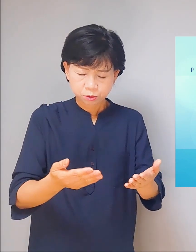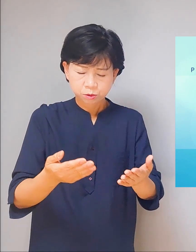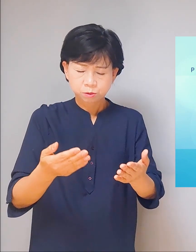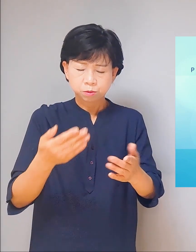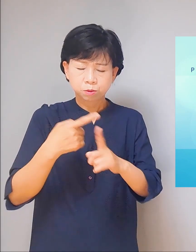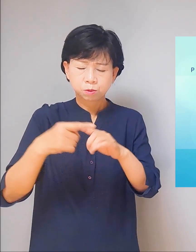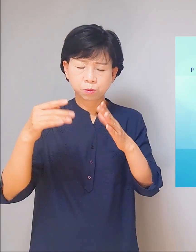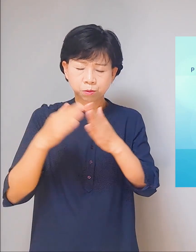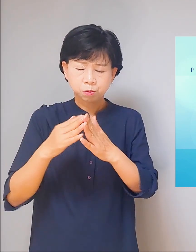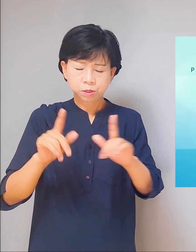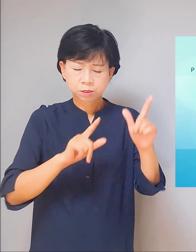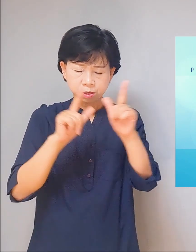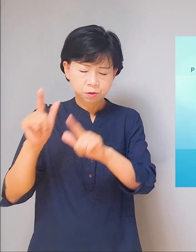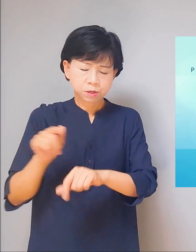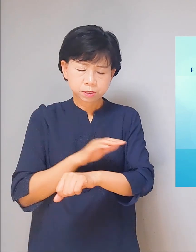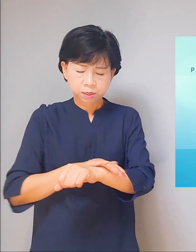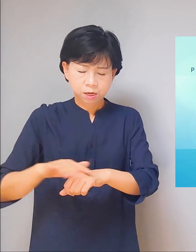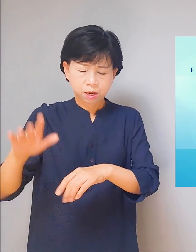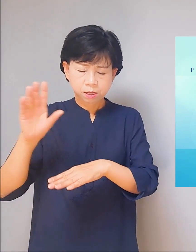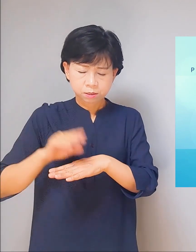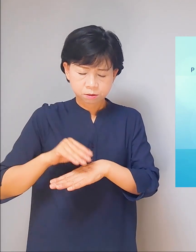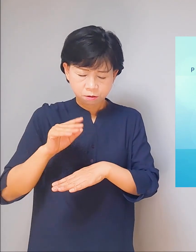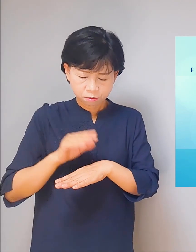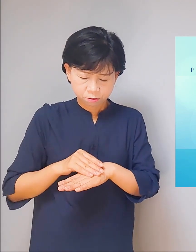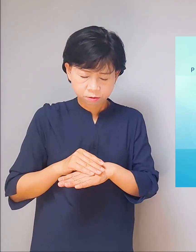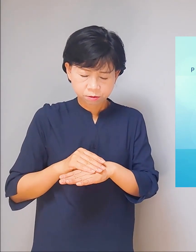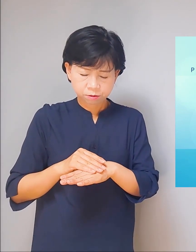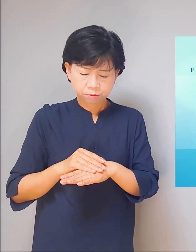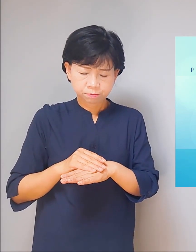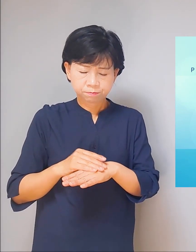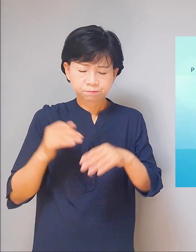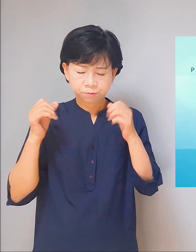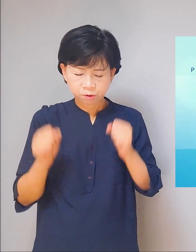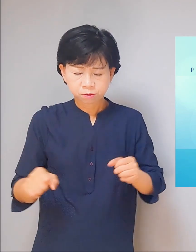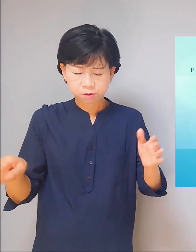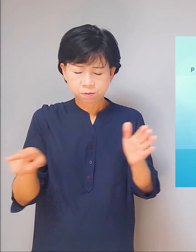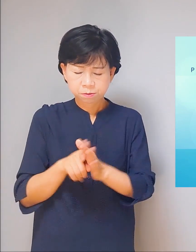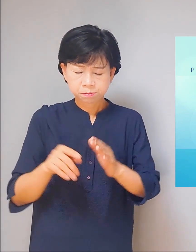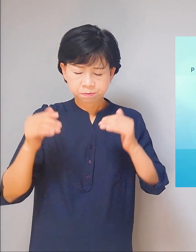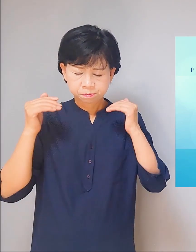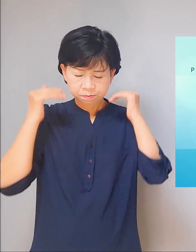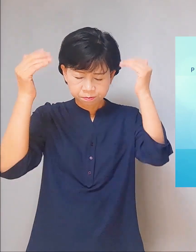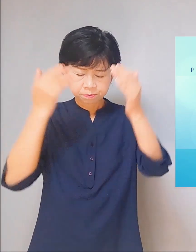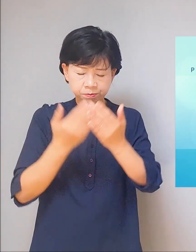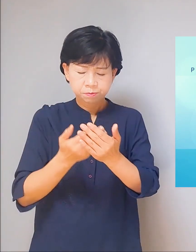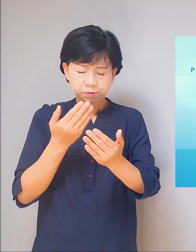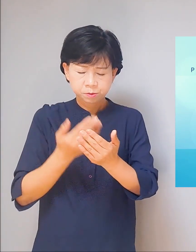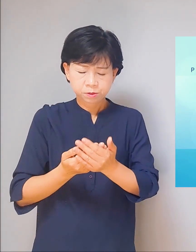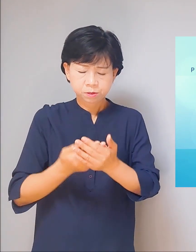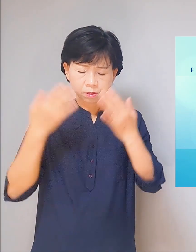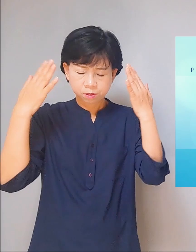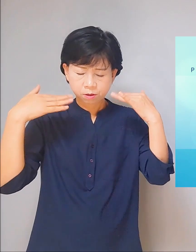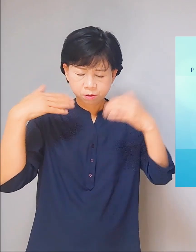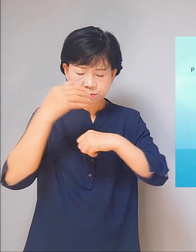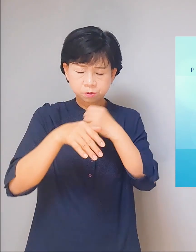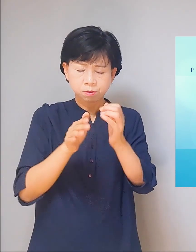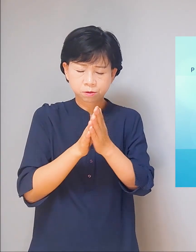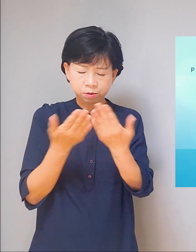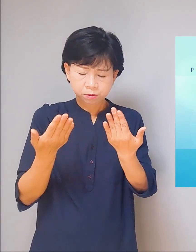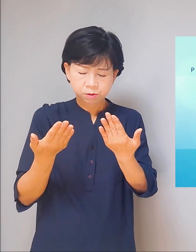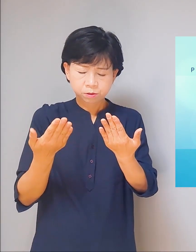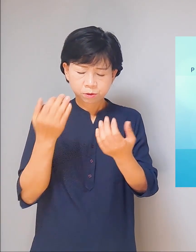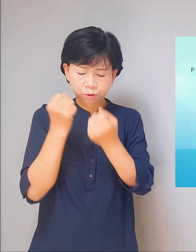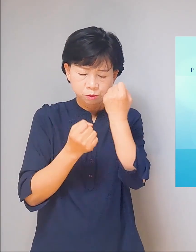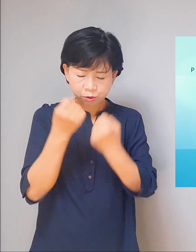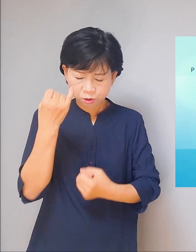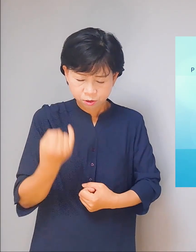잘 적응하고 속히 정착할 수 있도록 인도하여 주시옵소서. 아멘. 또한 여름 성경학교와 수련회